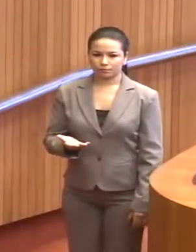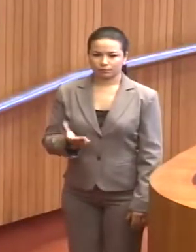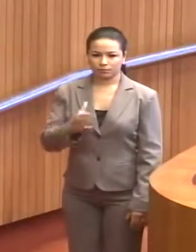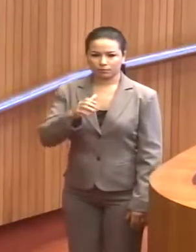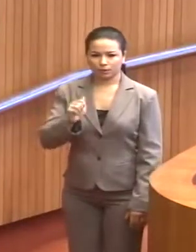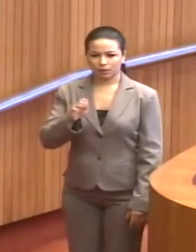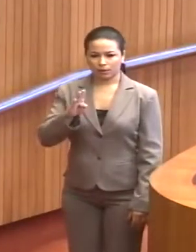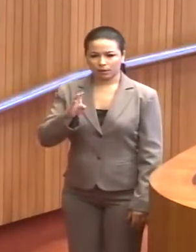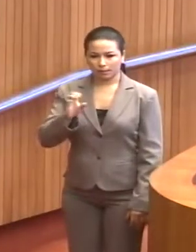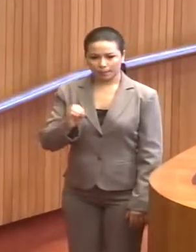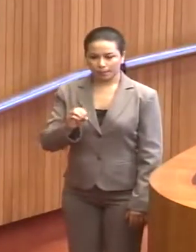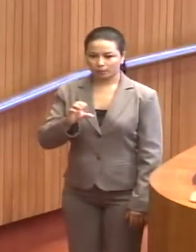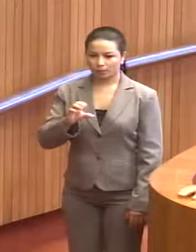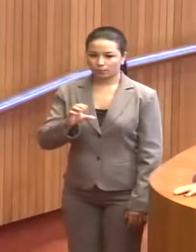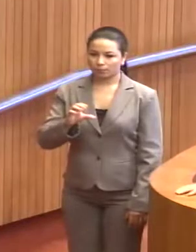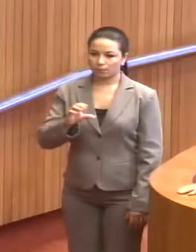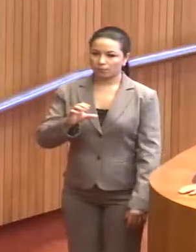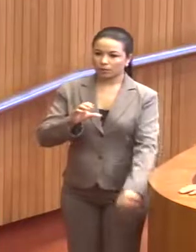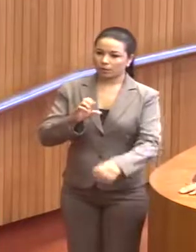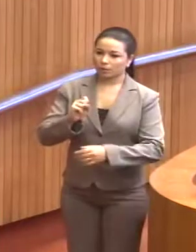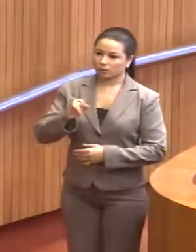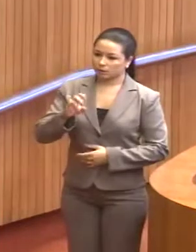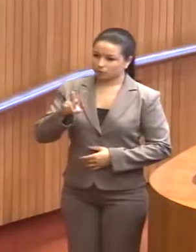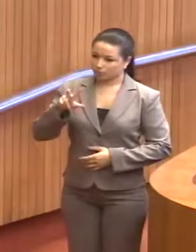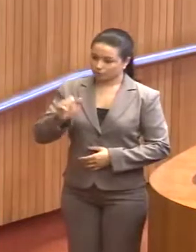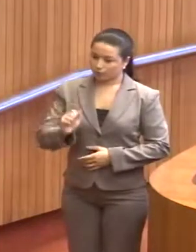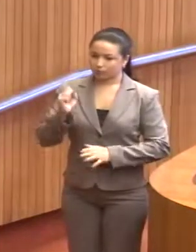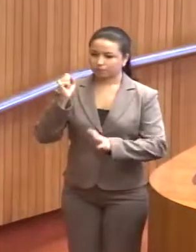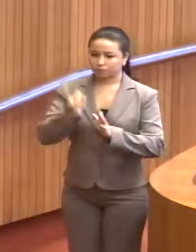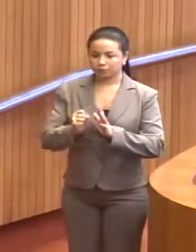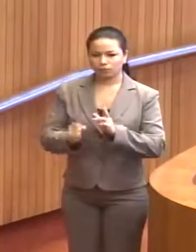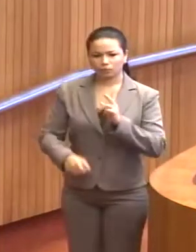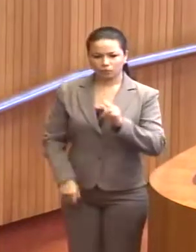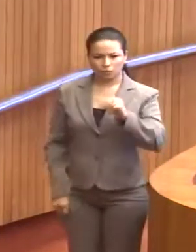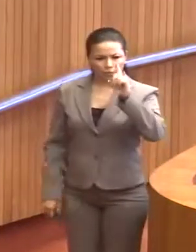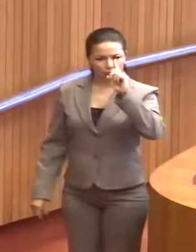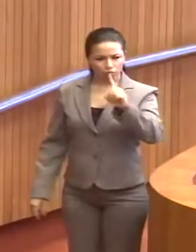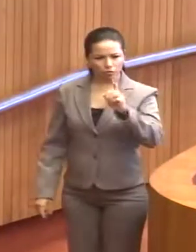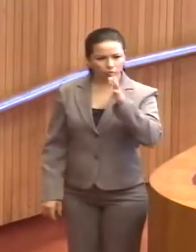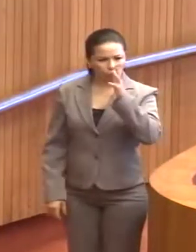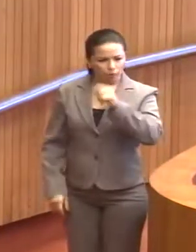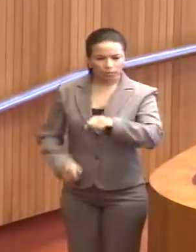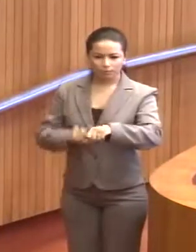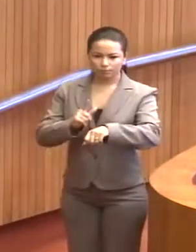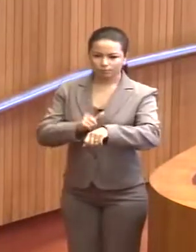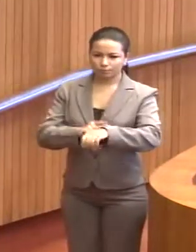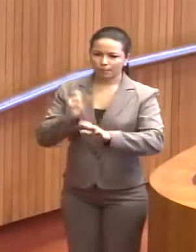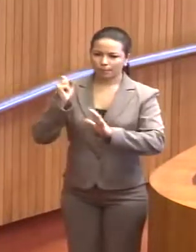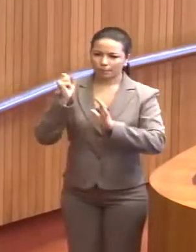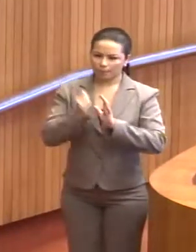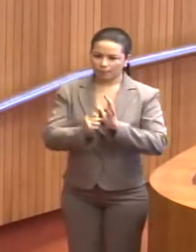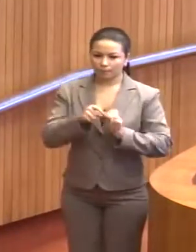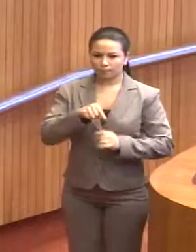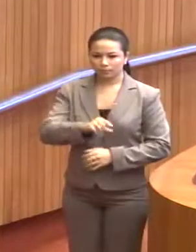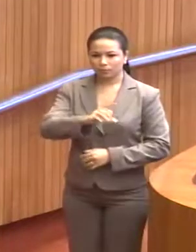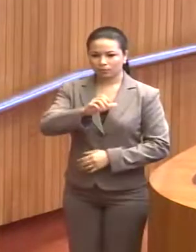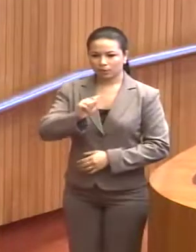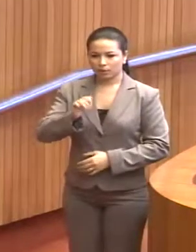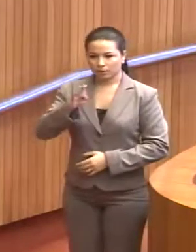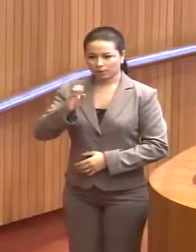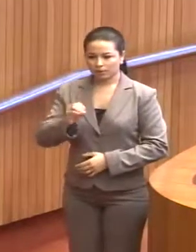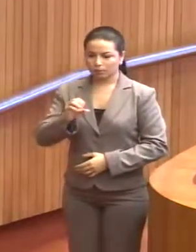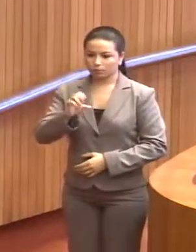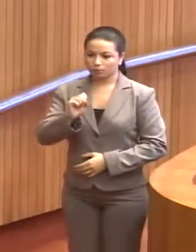Cabo Silva, morto. No mesmo dia, e quase na mesma hora que mataram o Cabo Silva,